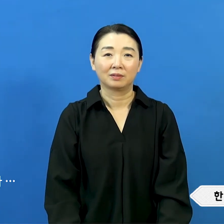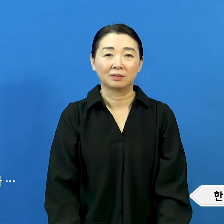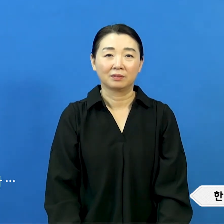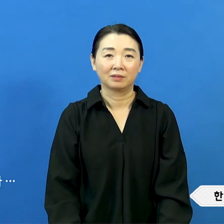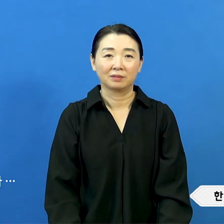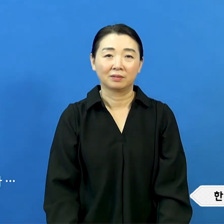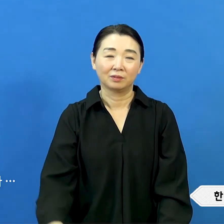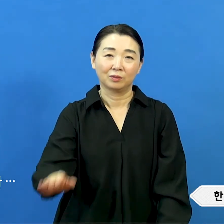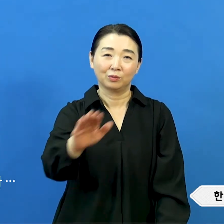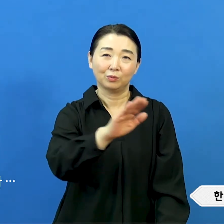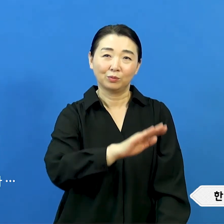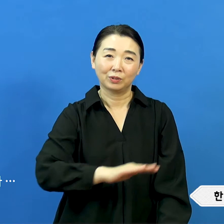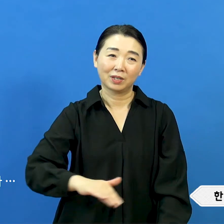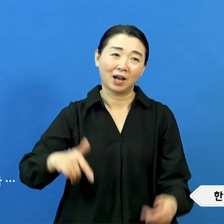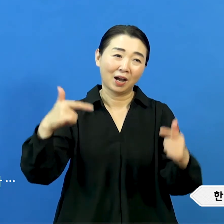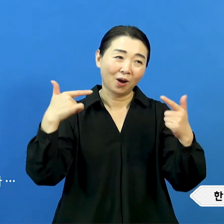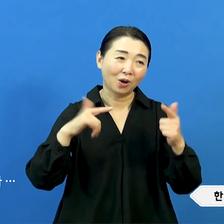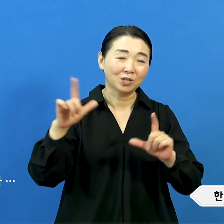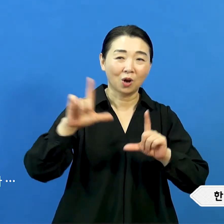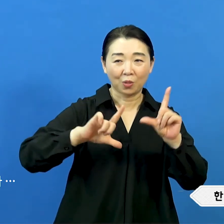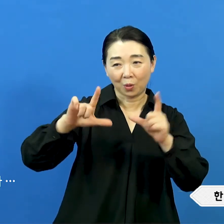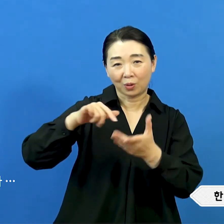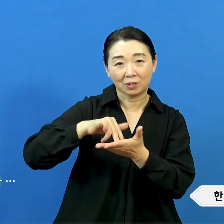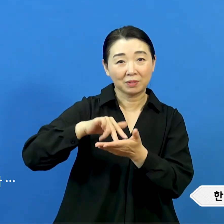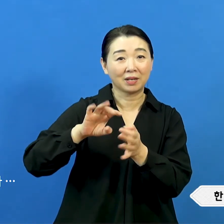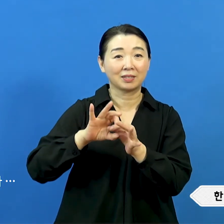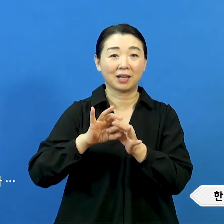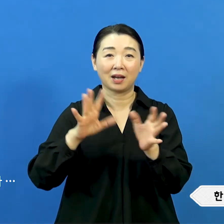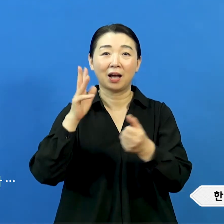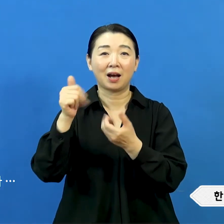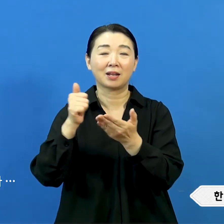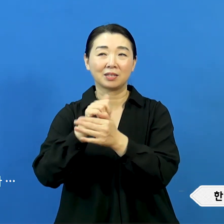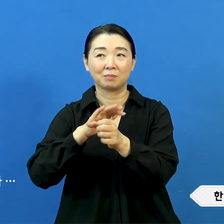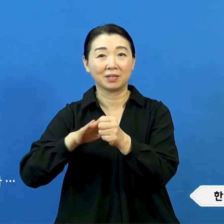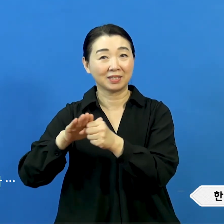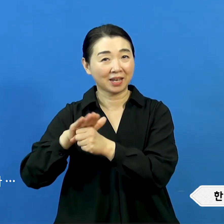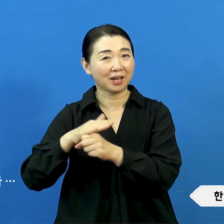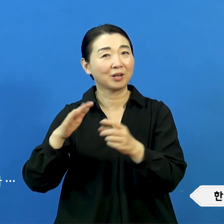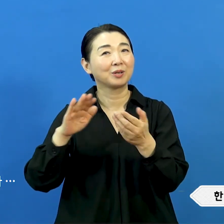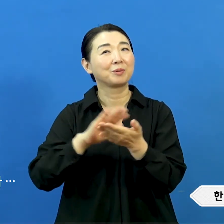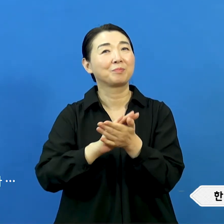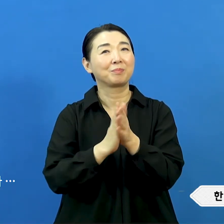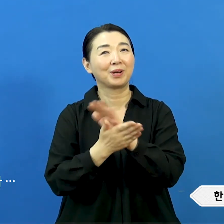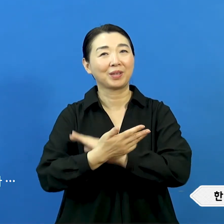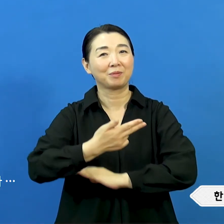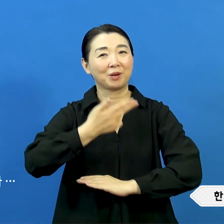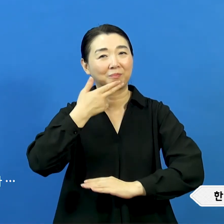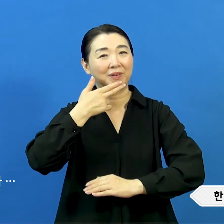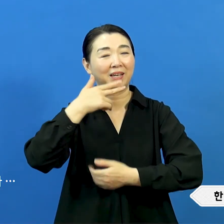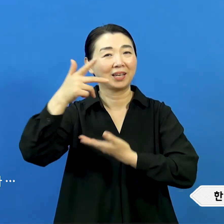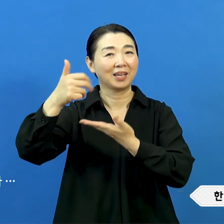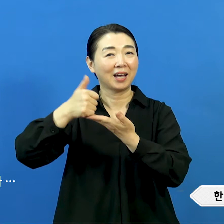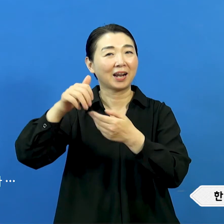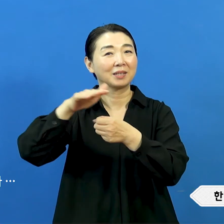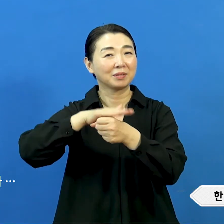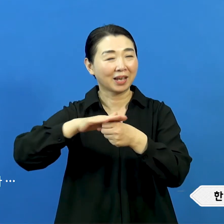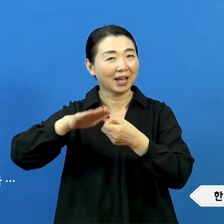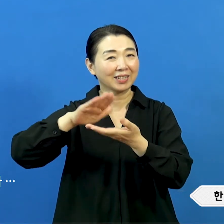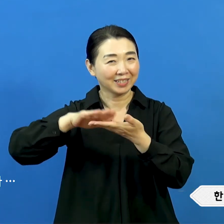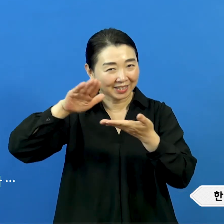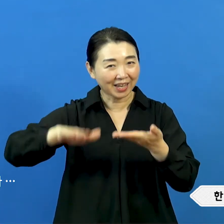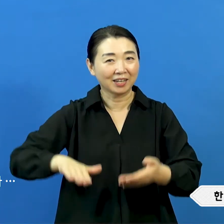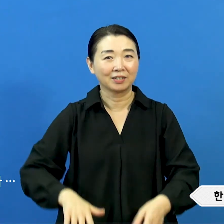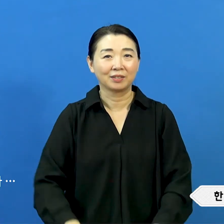우리가 언제 어떤 형편 가운데 있더라도 하나님의 사랑은 변함이 없다. 하나님은 사랑이시라.